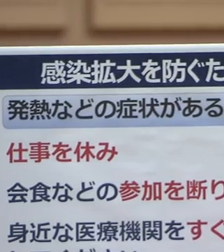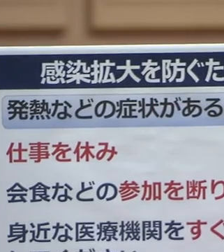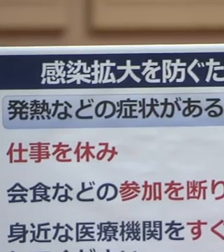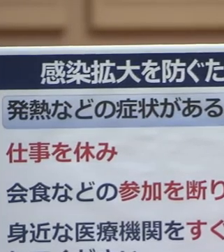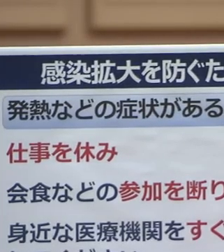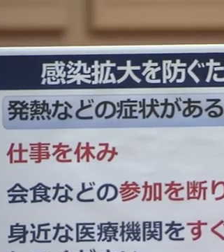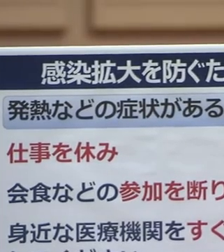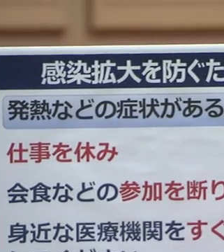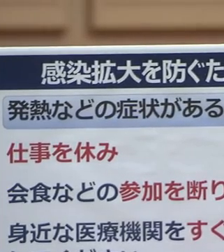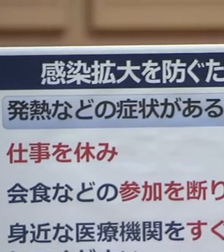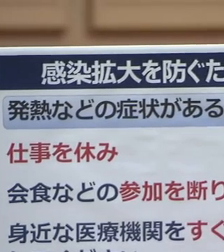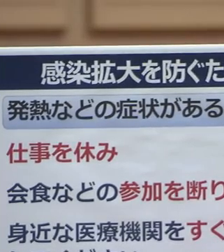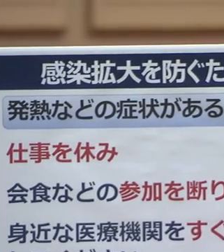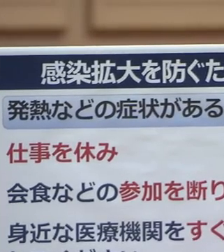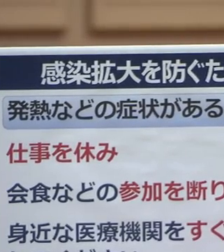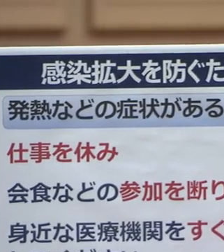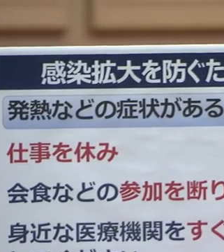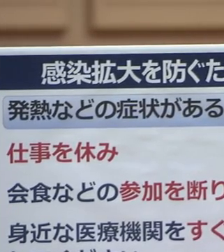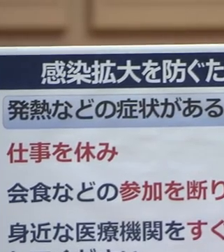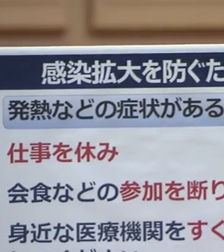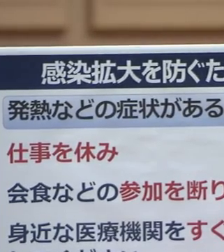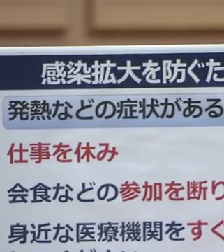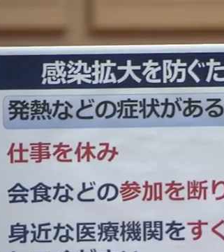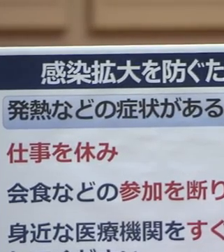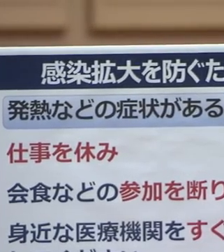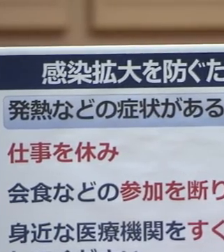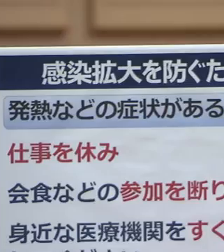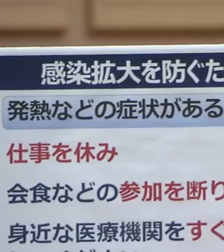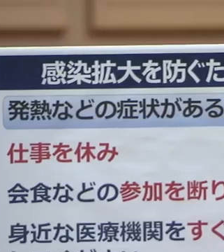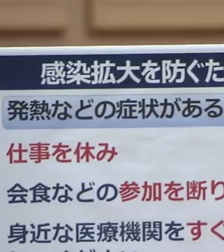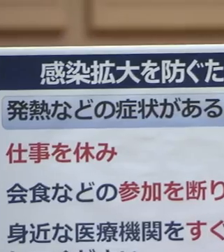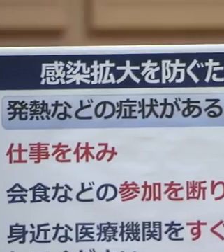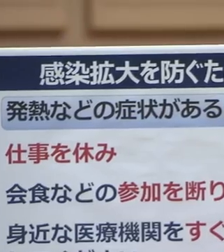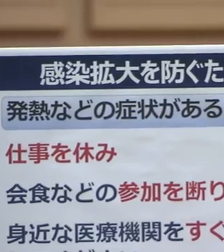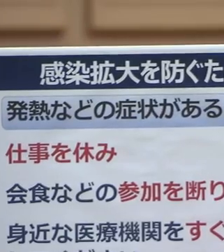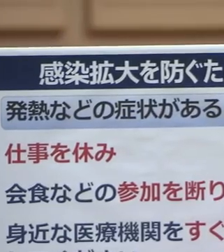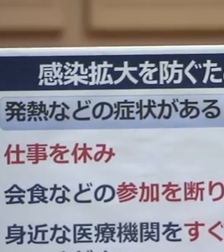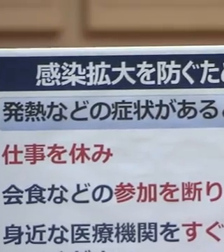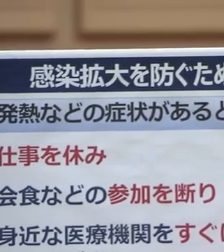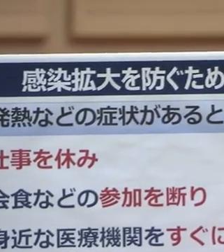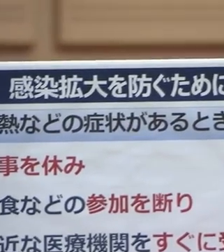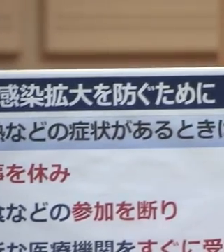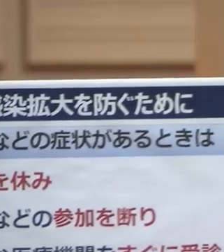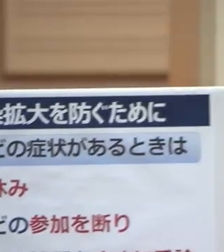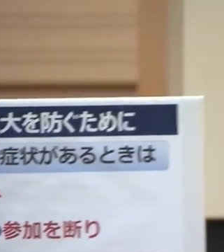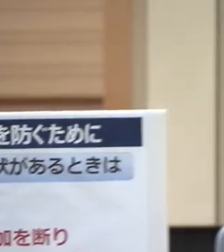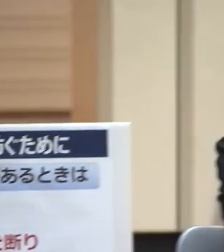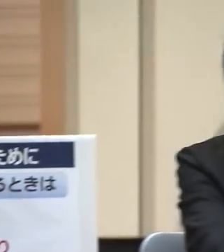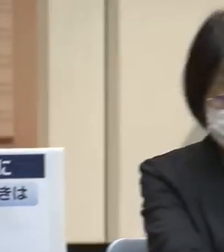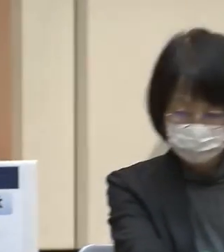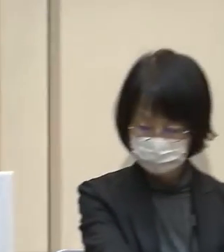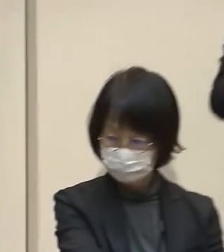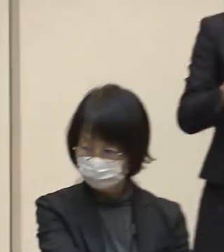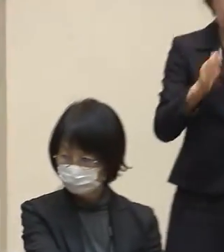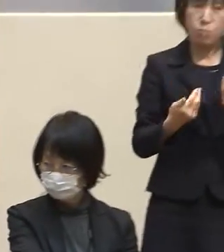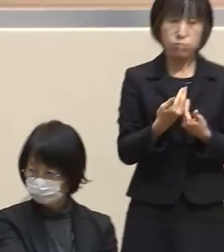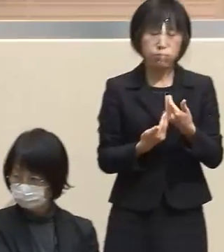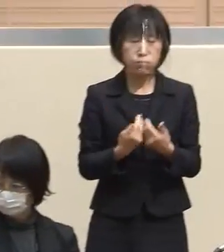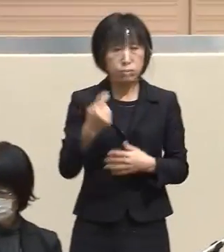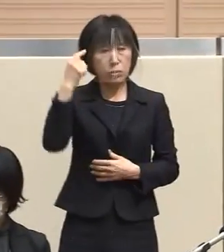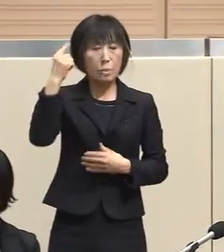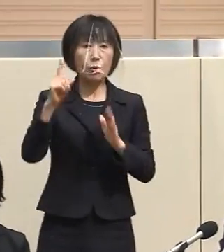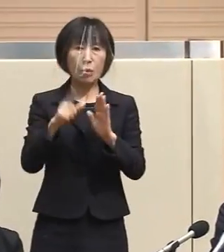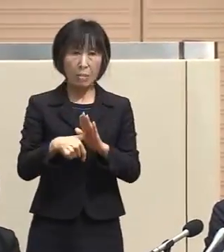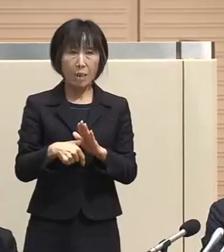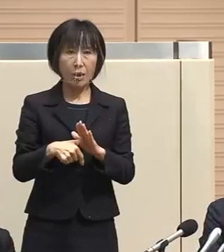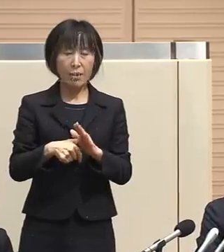ている、全身倦怠感がする、咳や鼻水が出る、味も匂いもしないなどの身体の異常を感じた